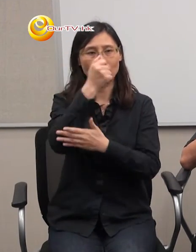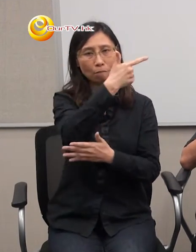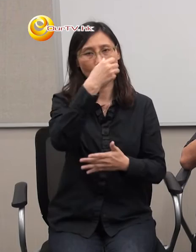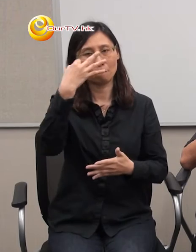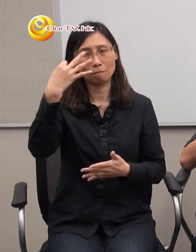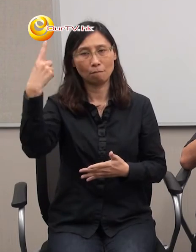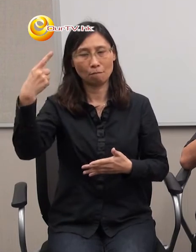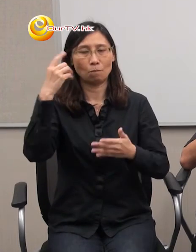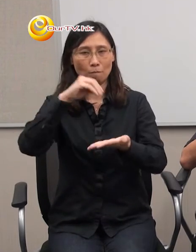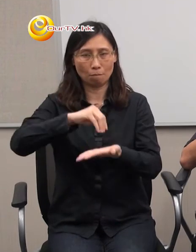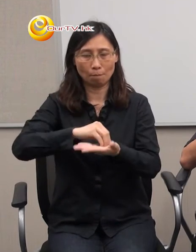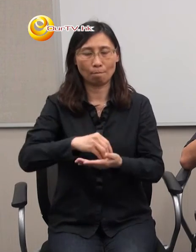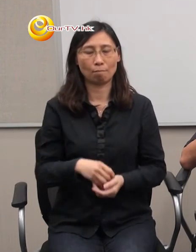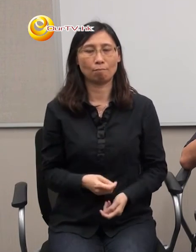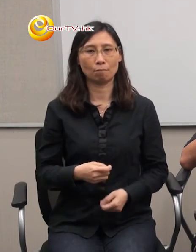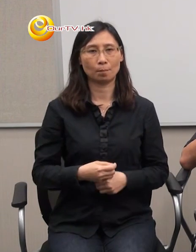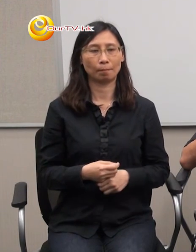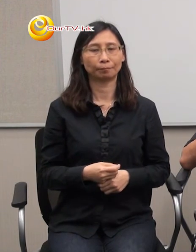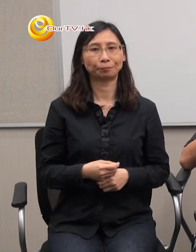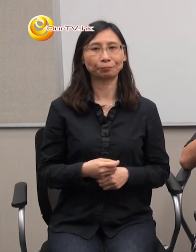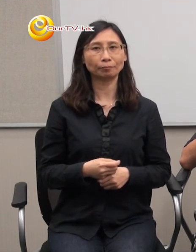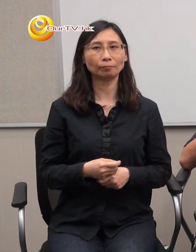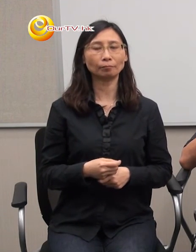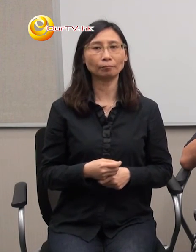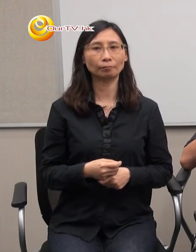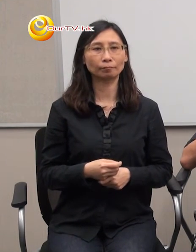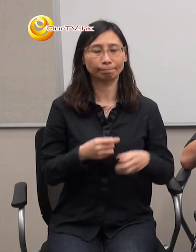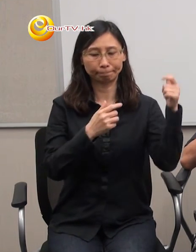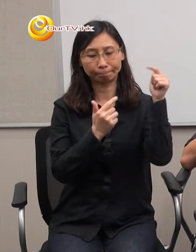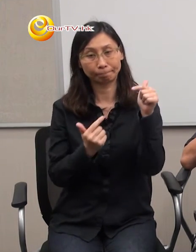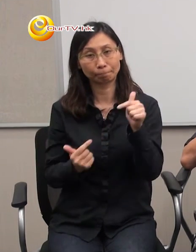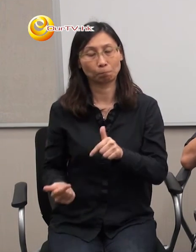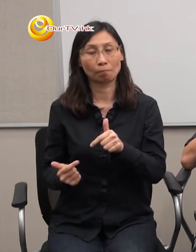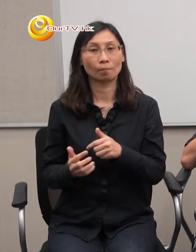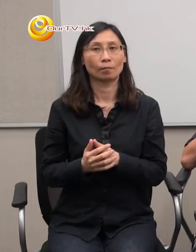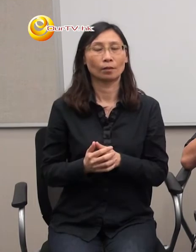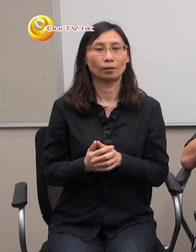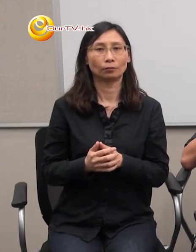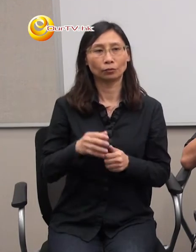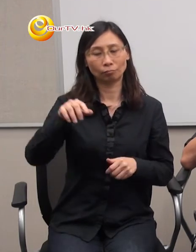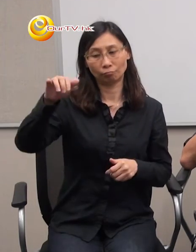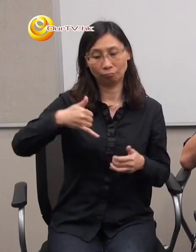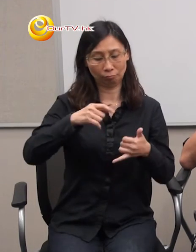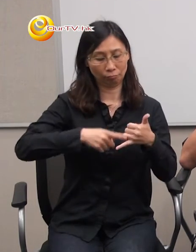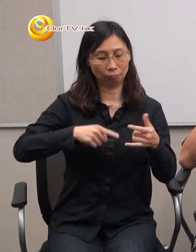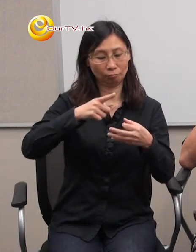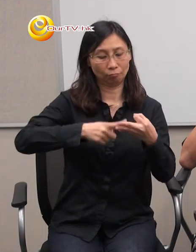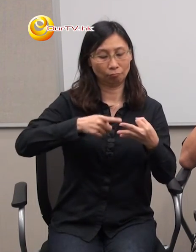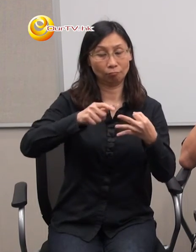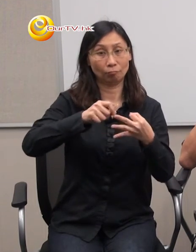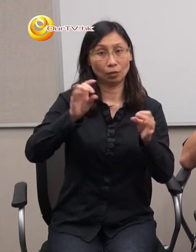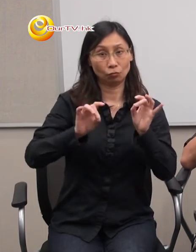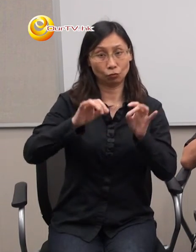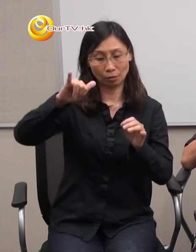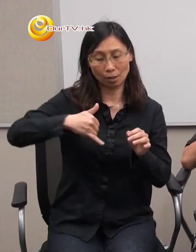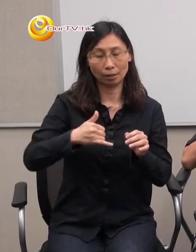簡單啦。 咁當然其實即係跟住落嚟，即係就算你話張德江嚟到，咁除